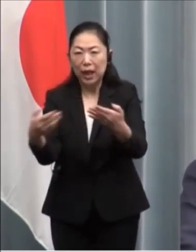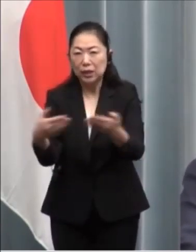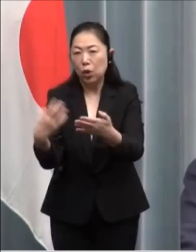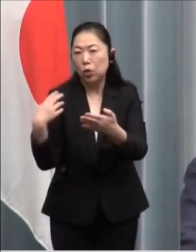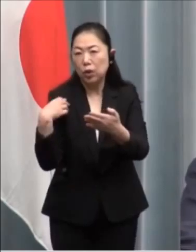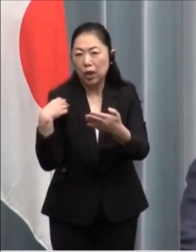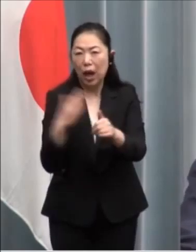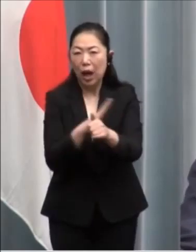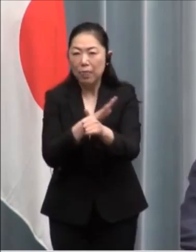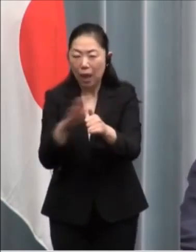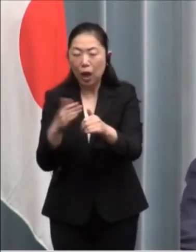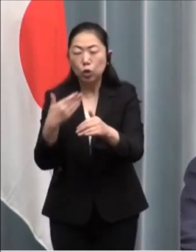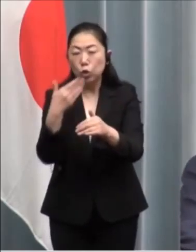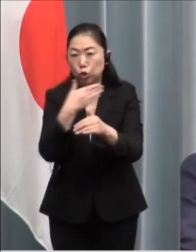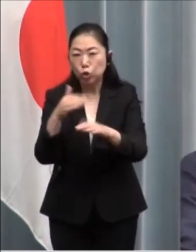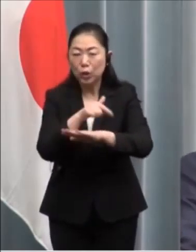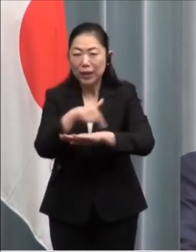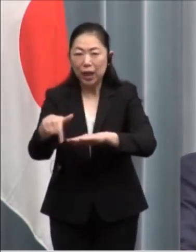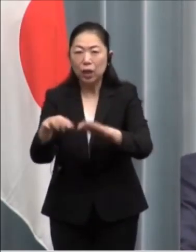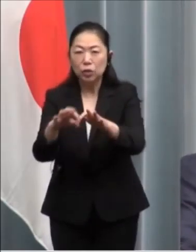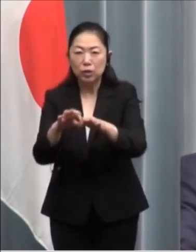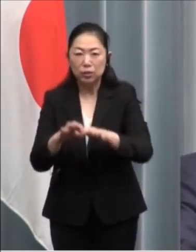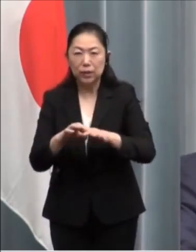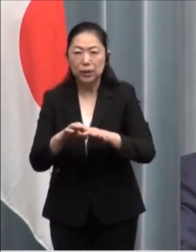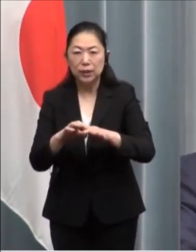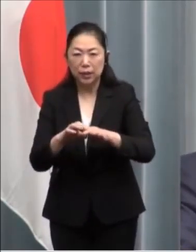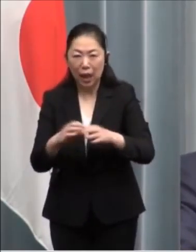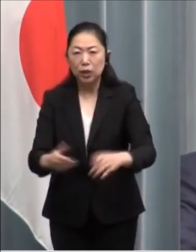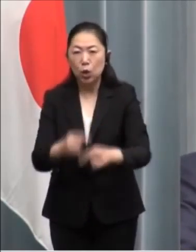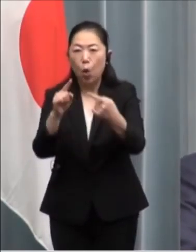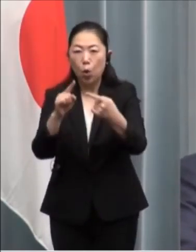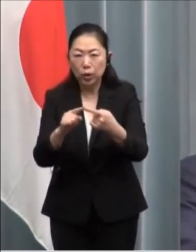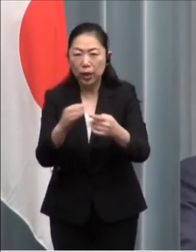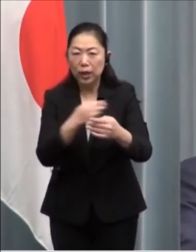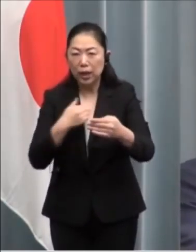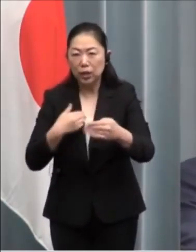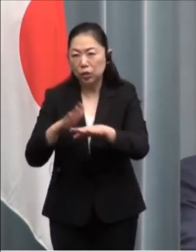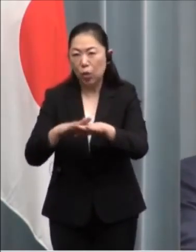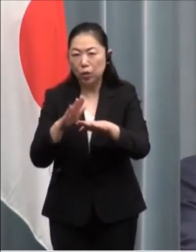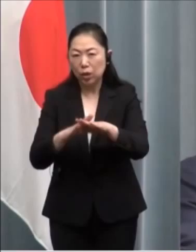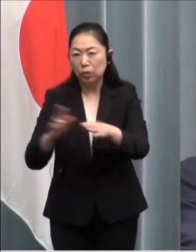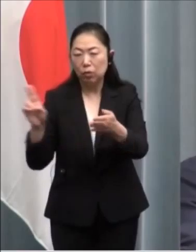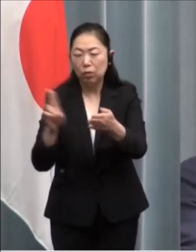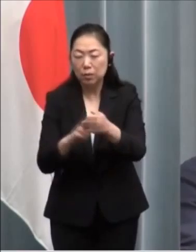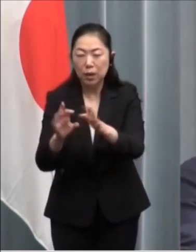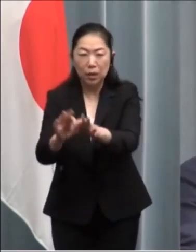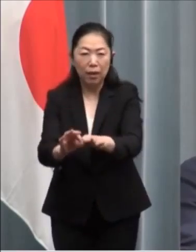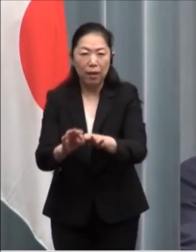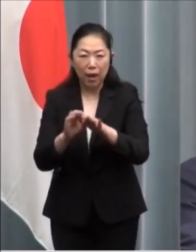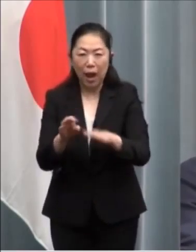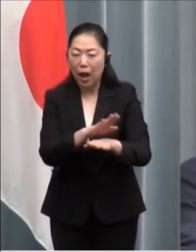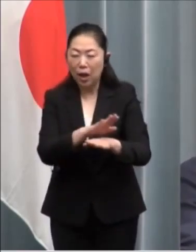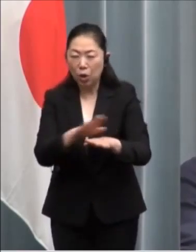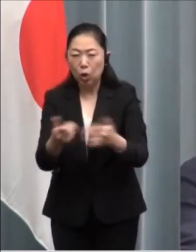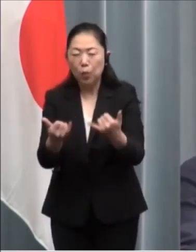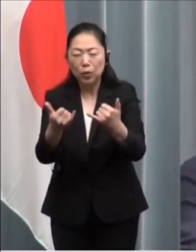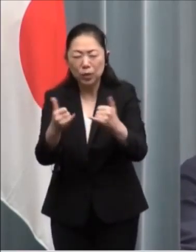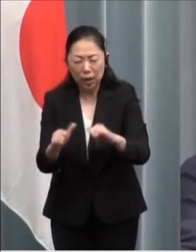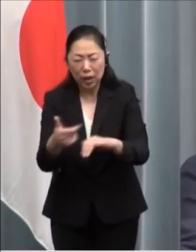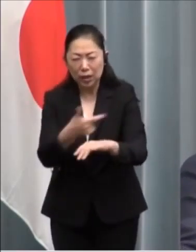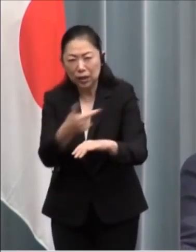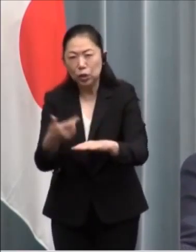連する内閣の重要政策について総合調整権限を付与することができるようになることを受けたものであります。子どもは社会のかけがえのない宝